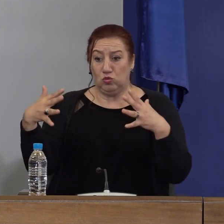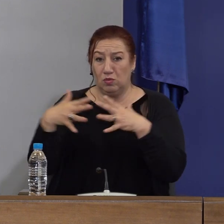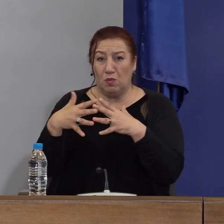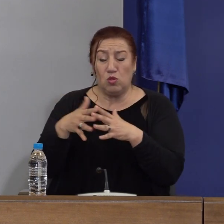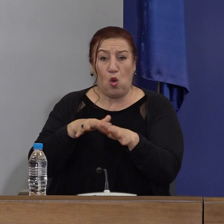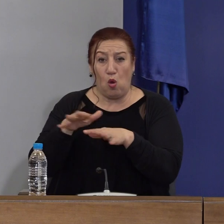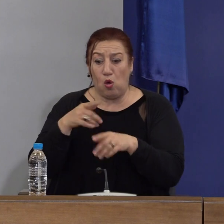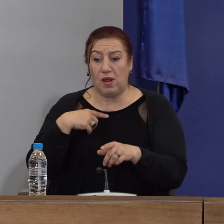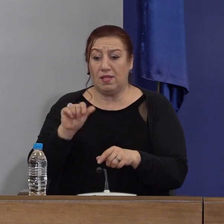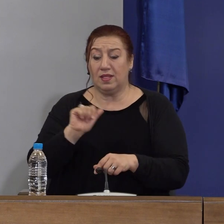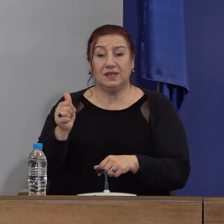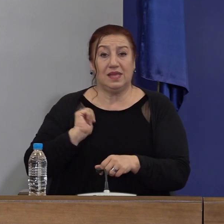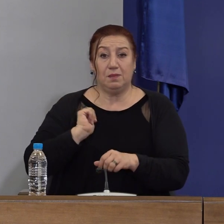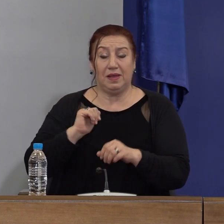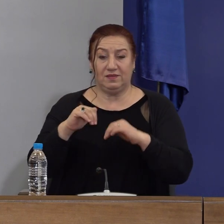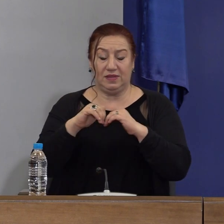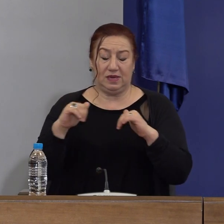място?